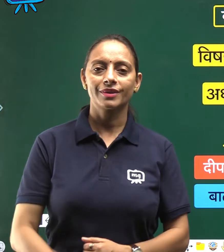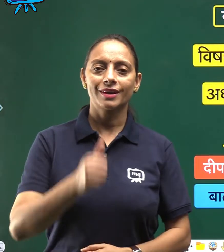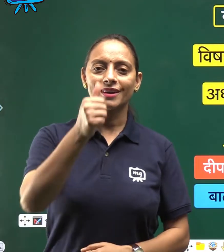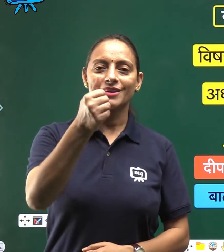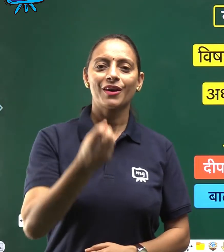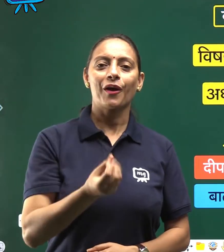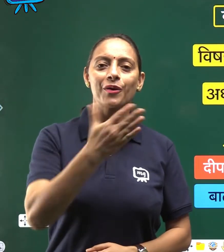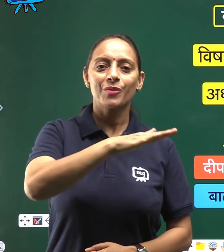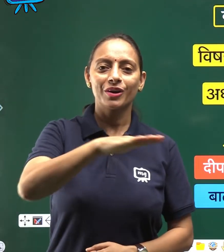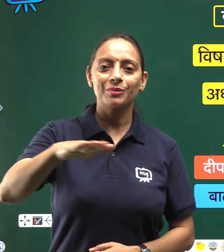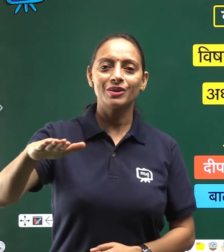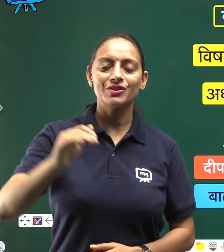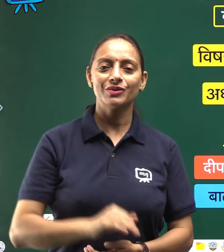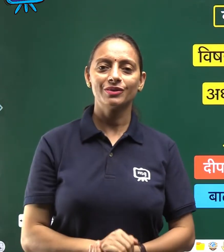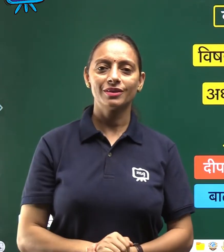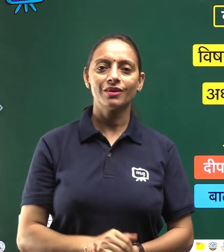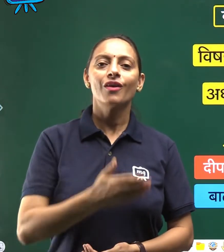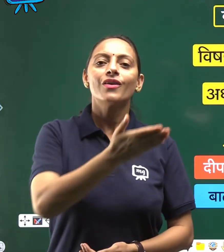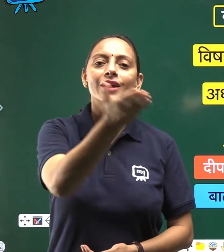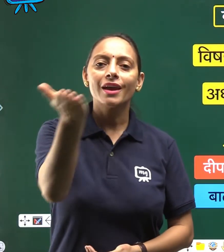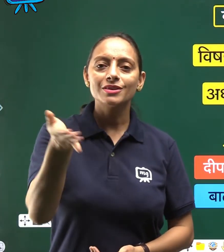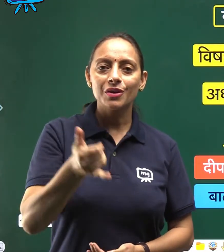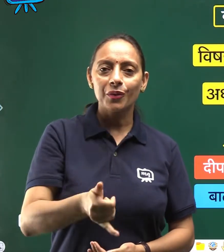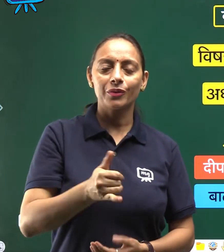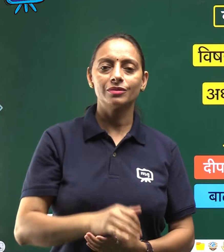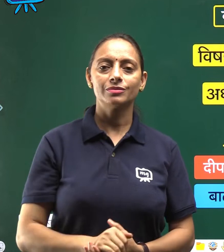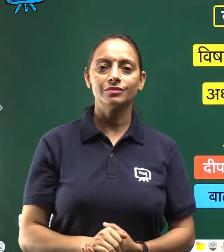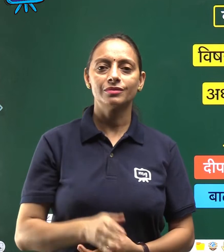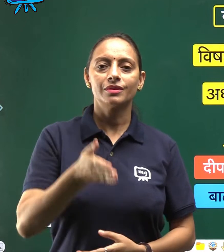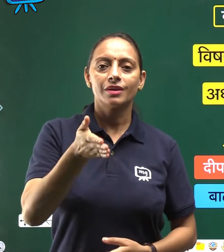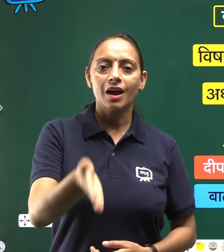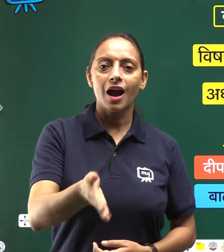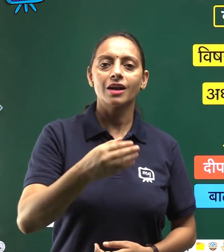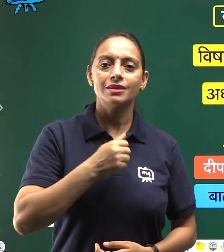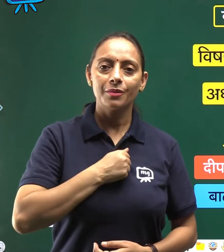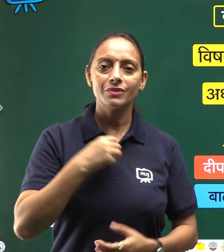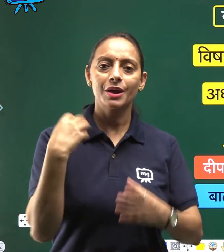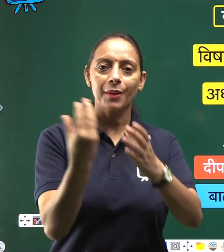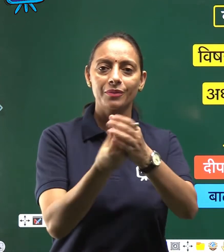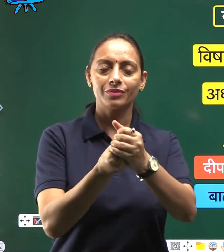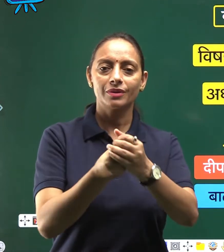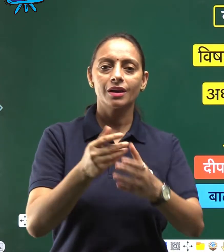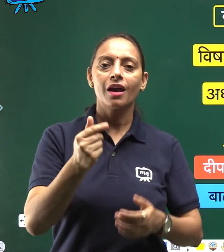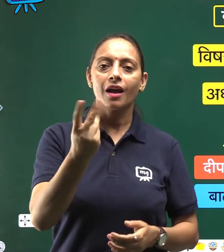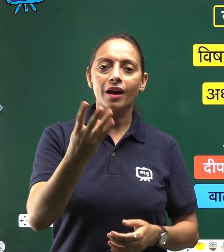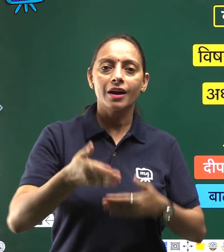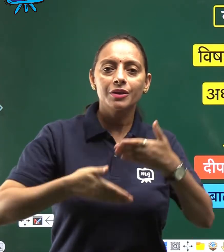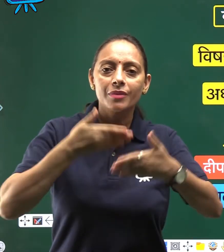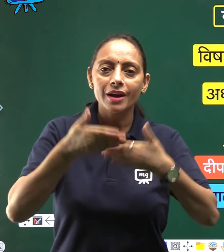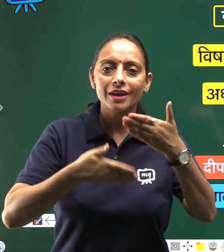गुड मॉर्निंग बच्चों, कैसे हो? आज हम सब गणित